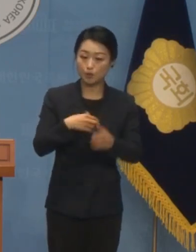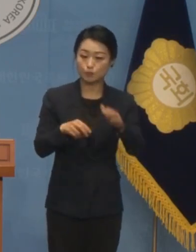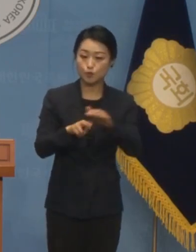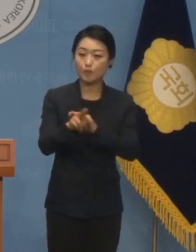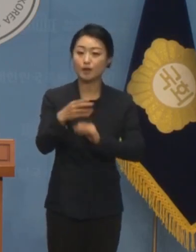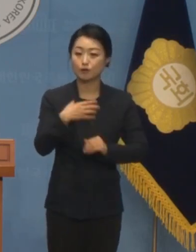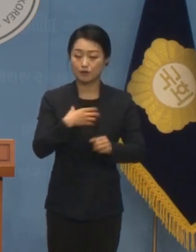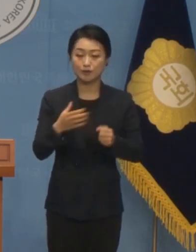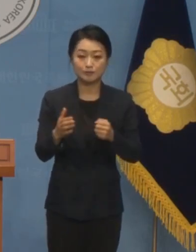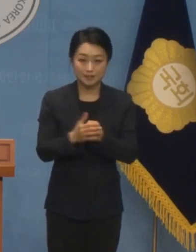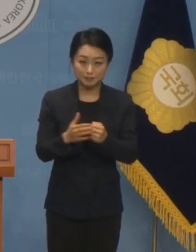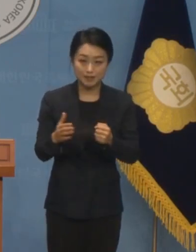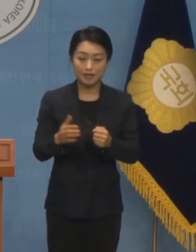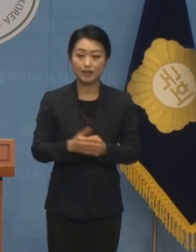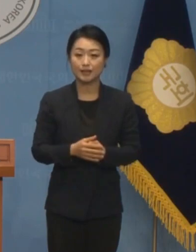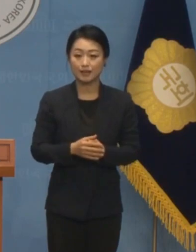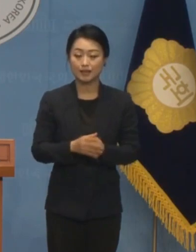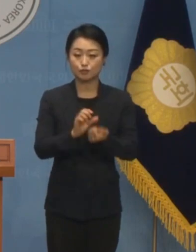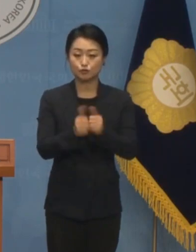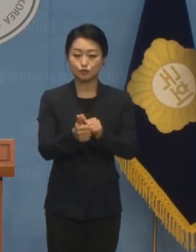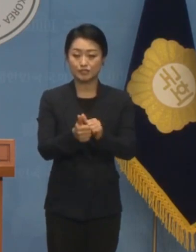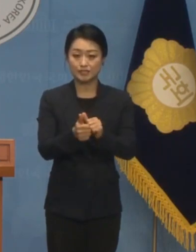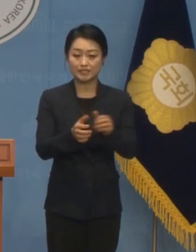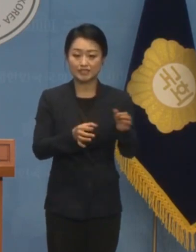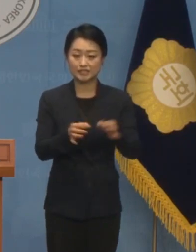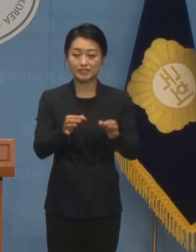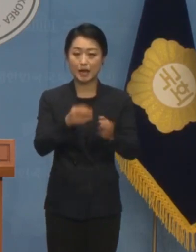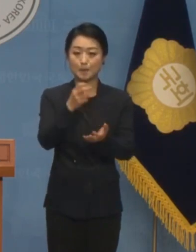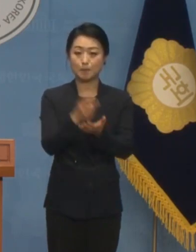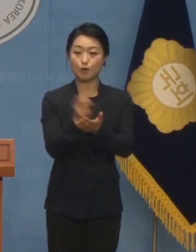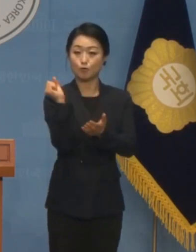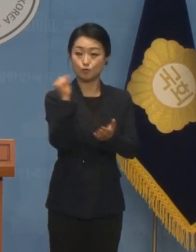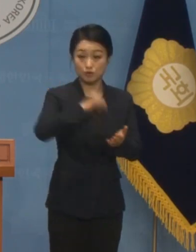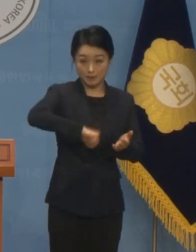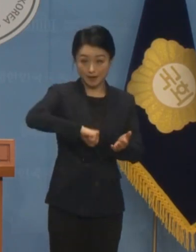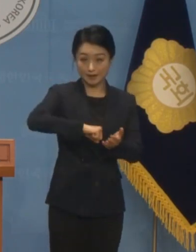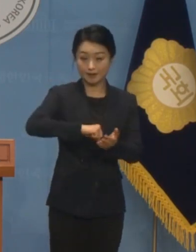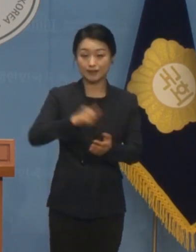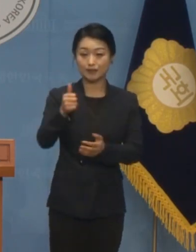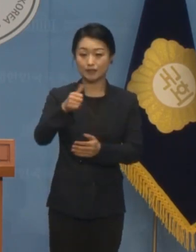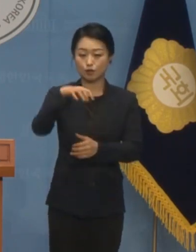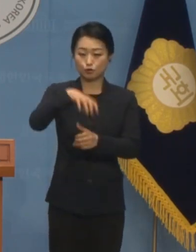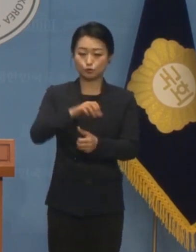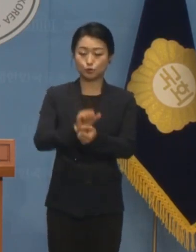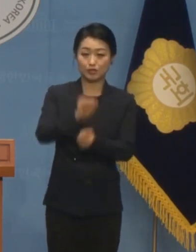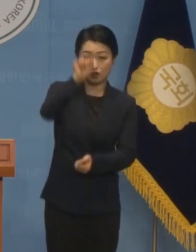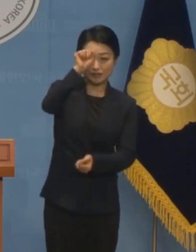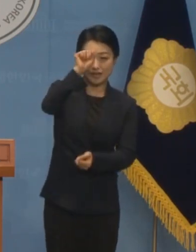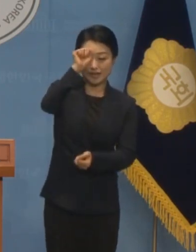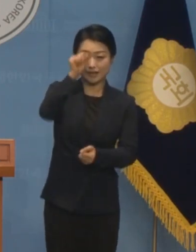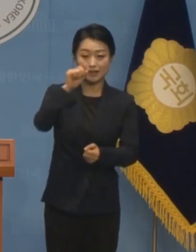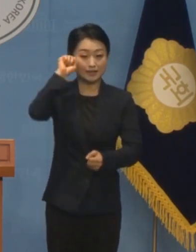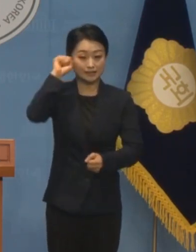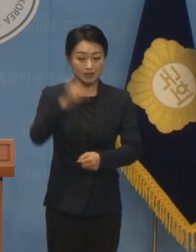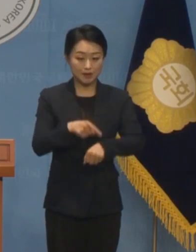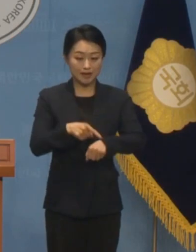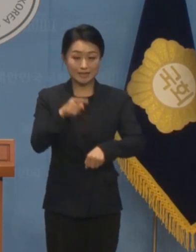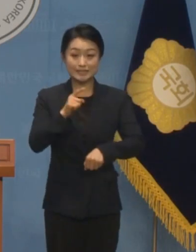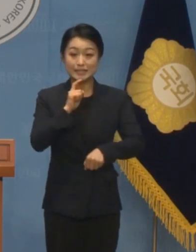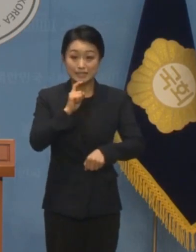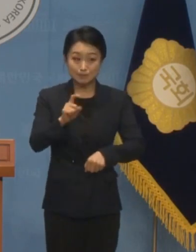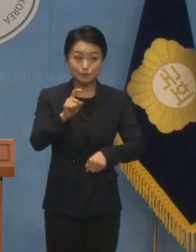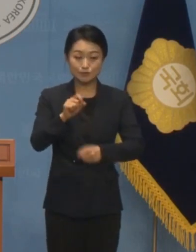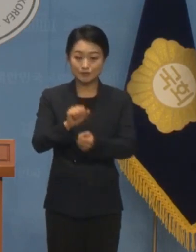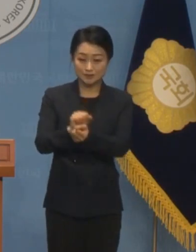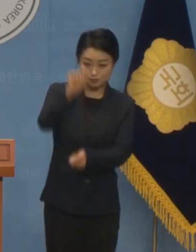잇따라며 자본시장법 위반 혐의를 받는 김 위원장에 대한 구속영장을 오늘 새벽 1시 10분쯤